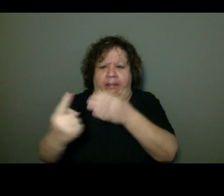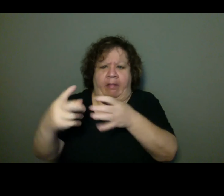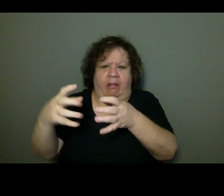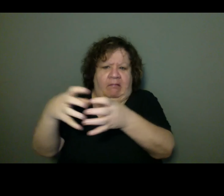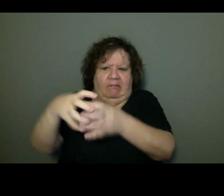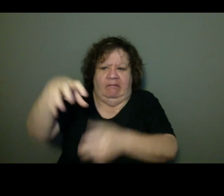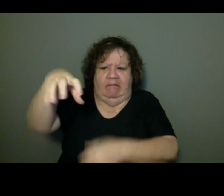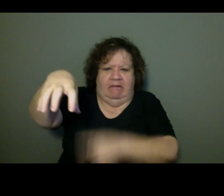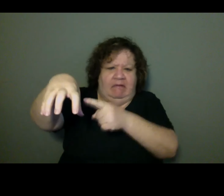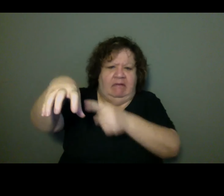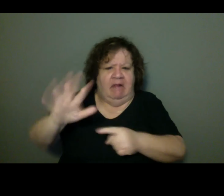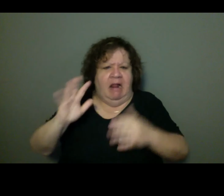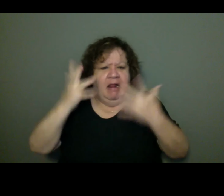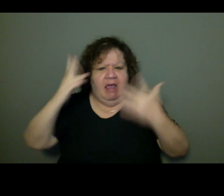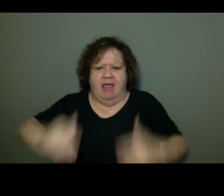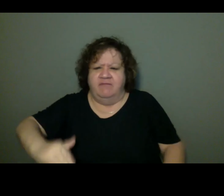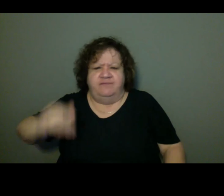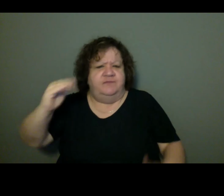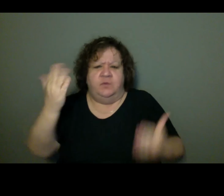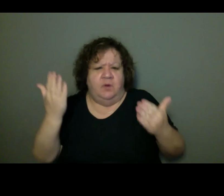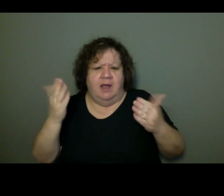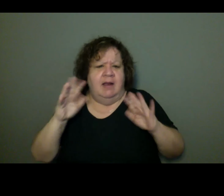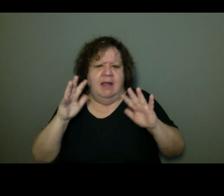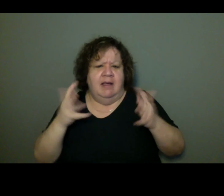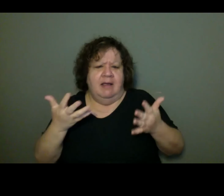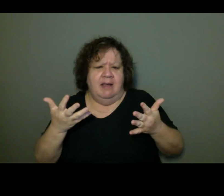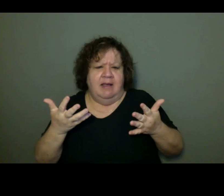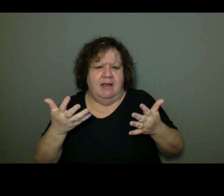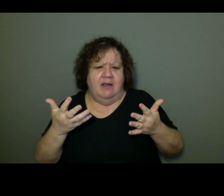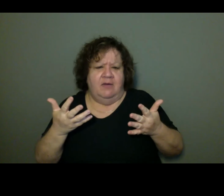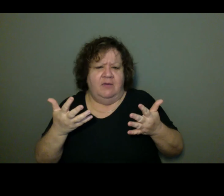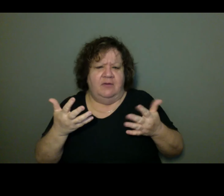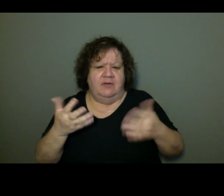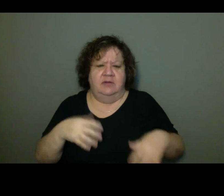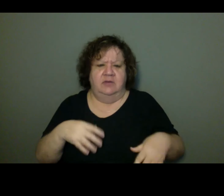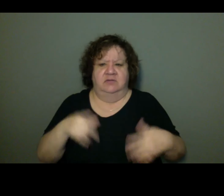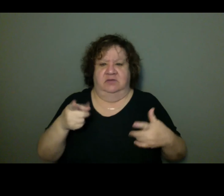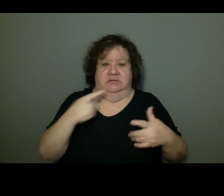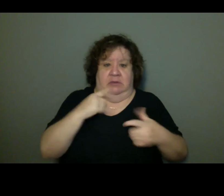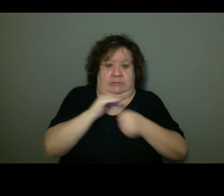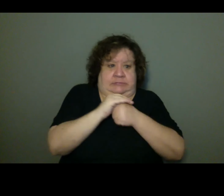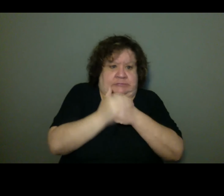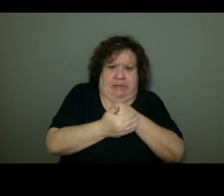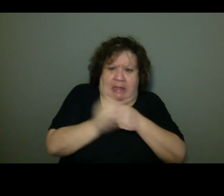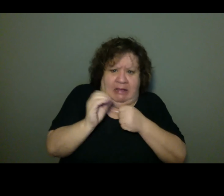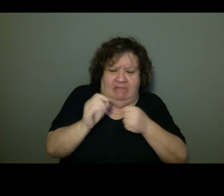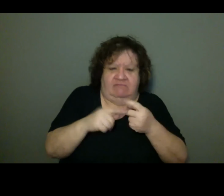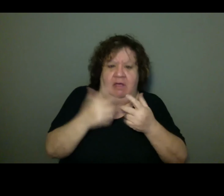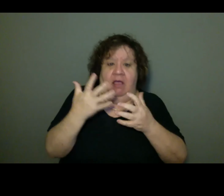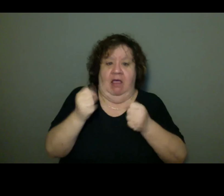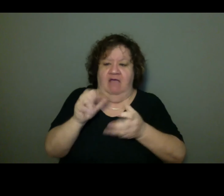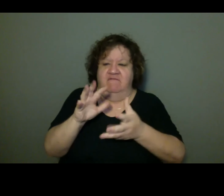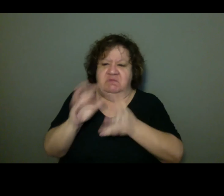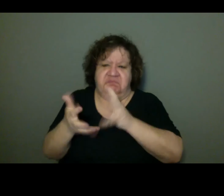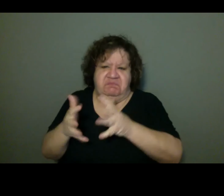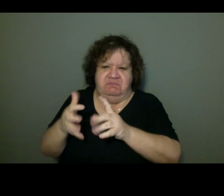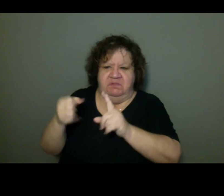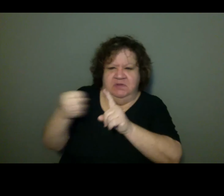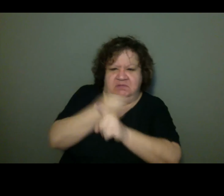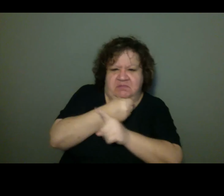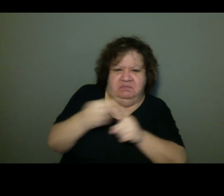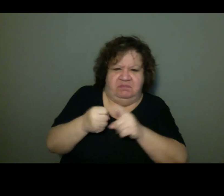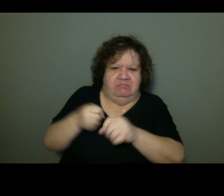marcadas por la inseguridad, los malos tratos, la violencia, la esclavitud,